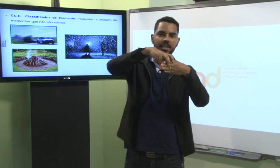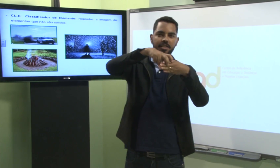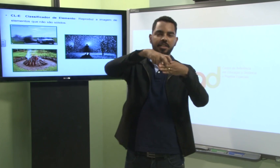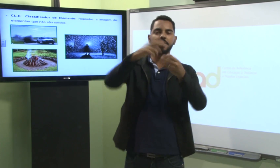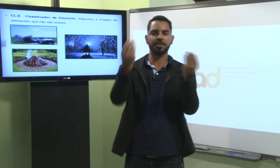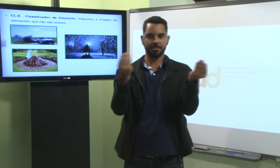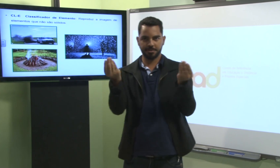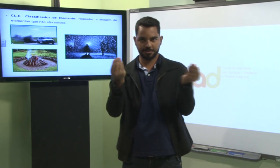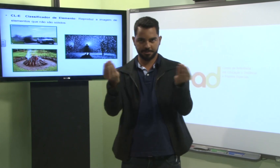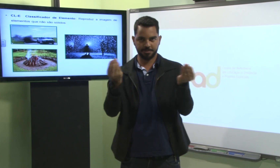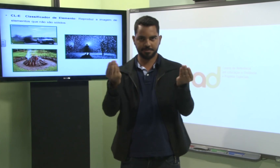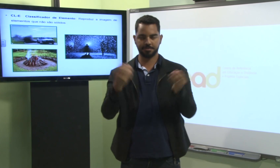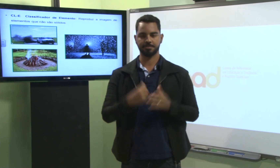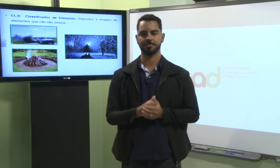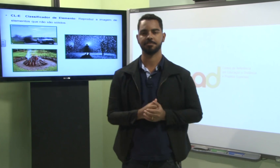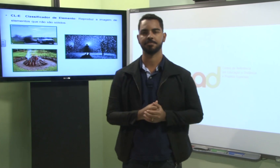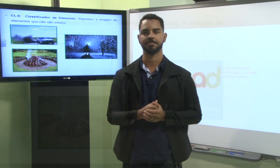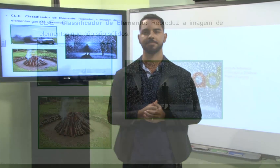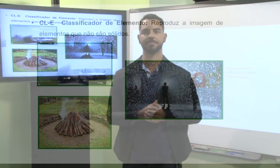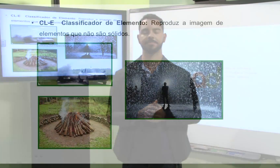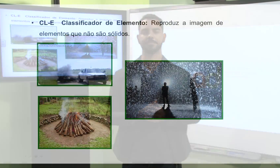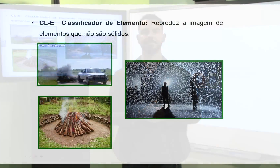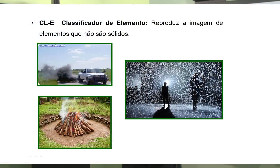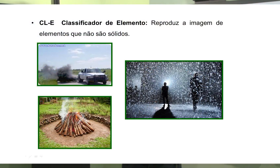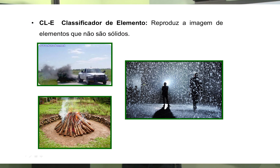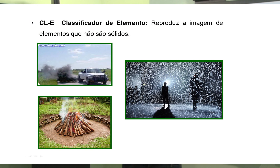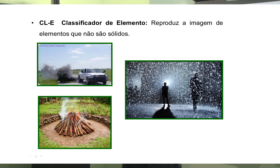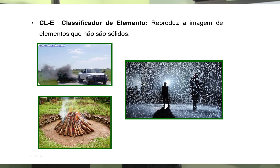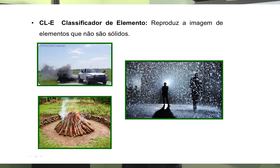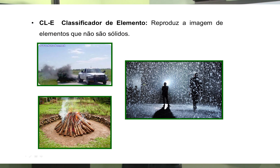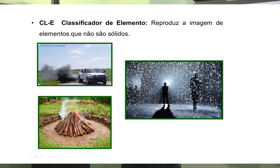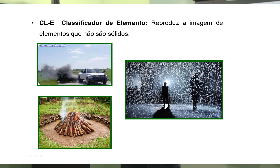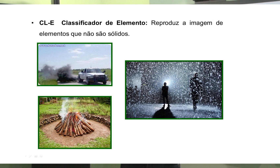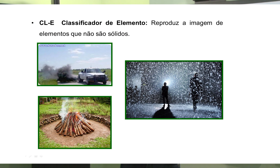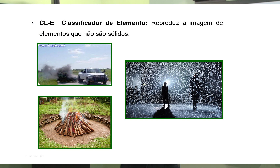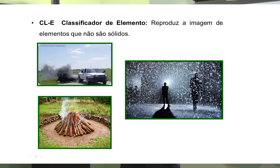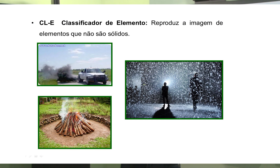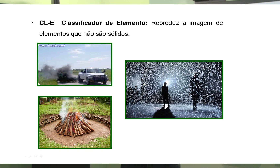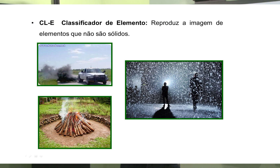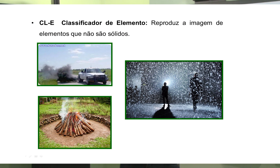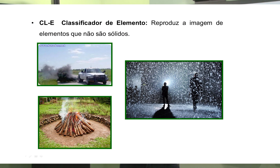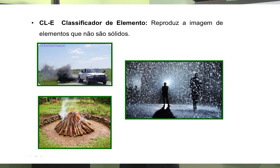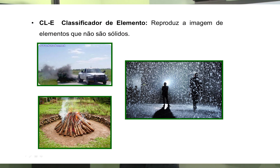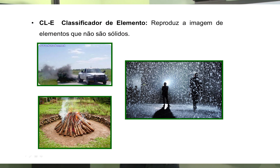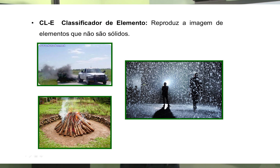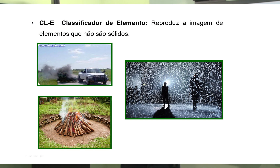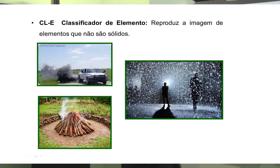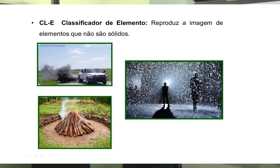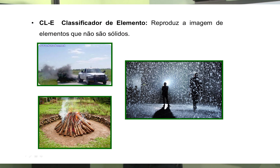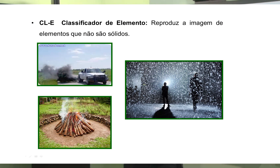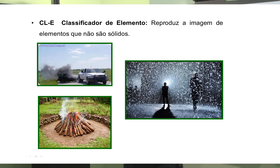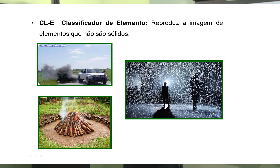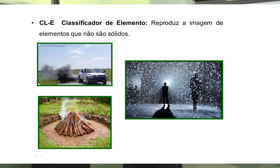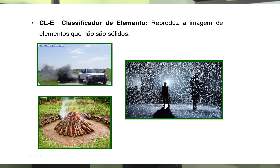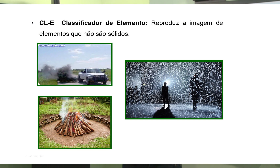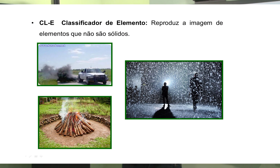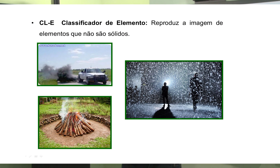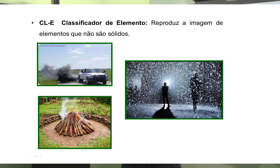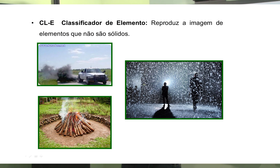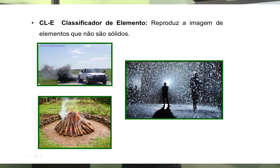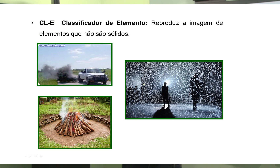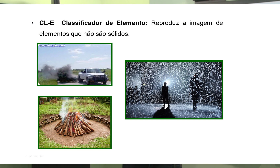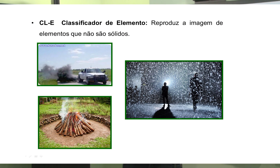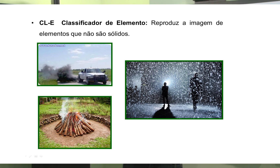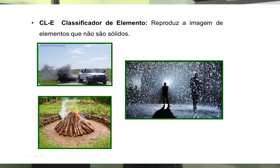nós vamos ao classificador de elemento, que é o CLE. Este vem reproduzir a imagem de elementos que